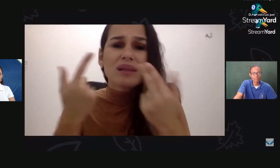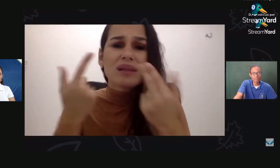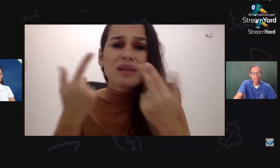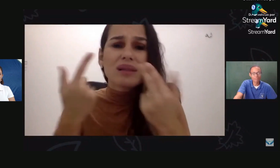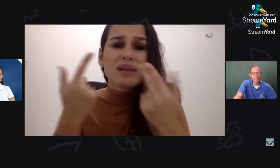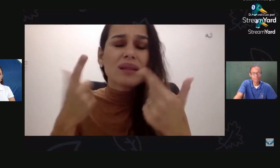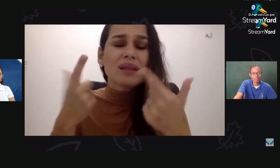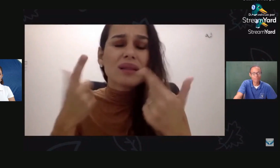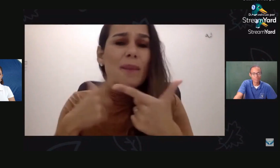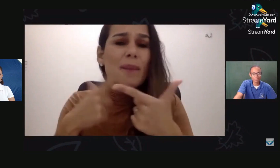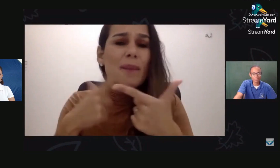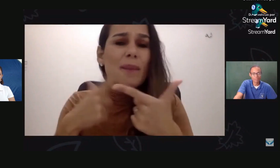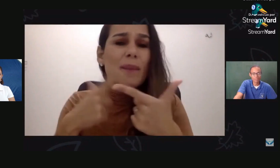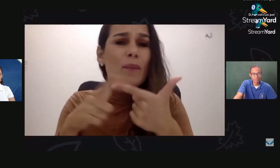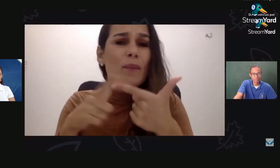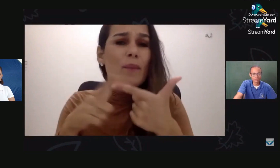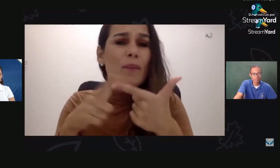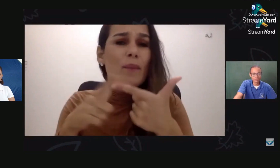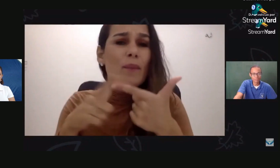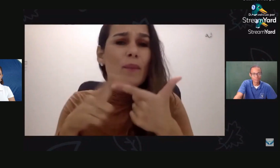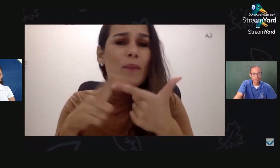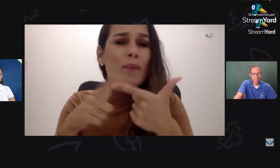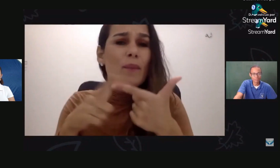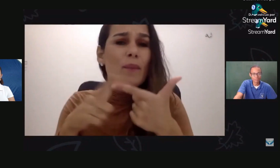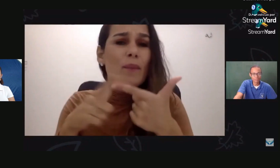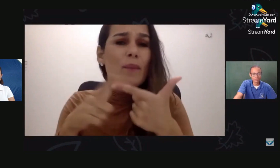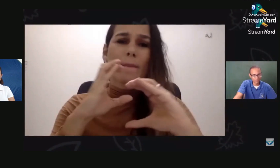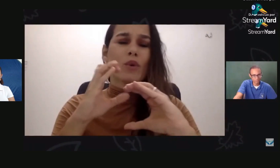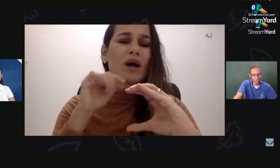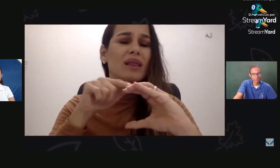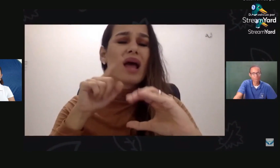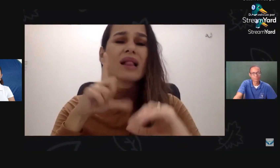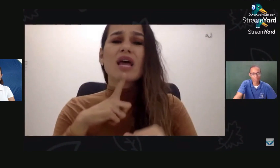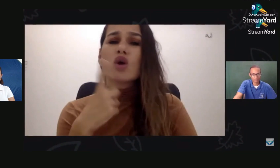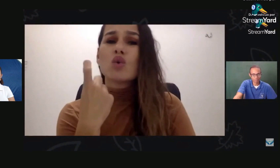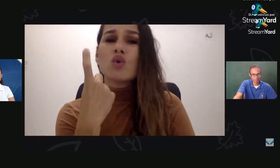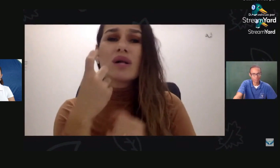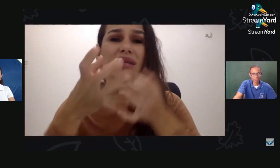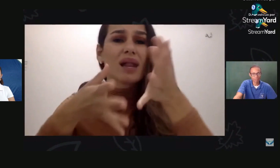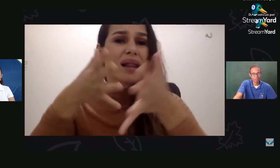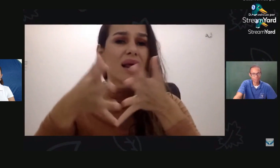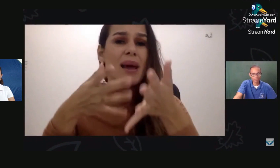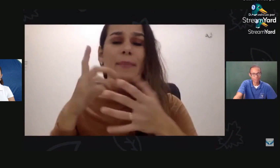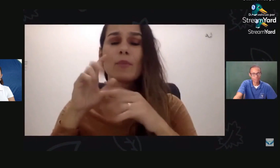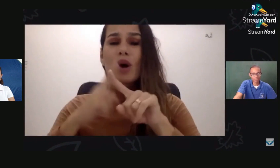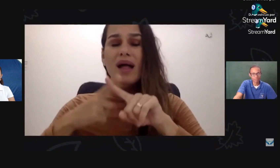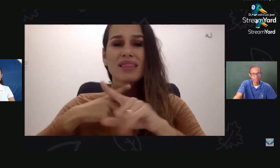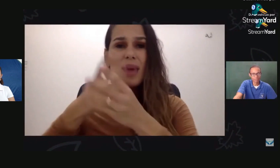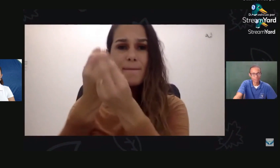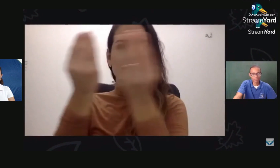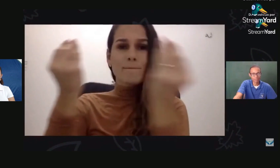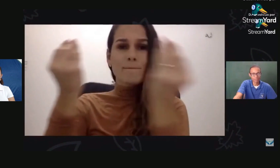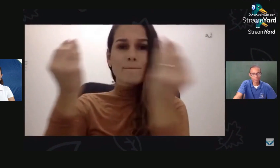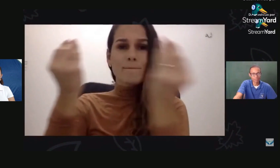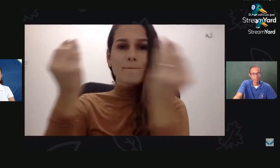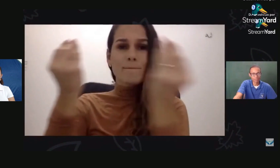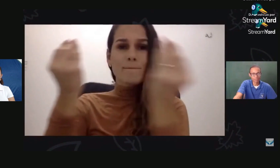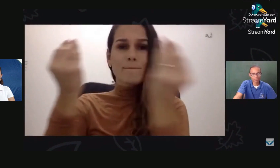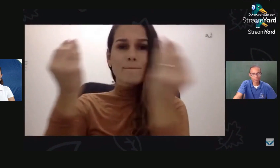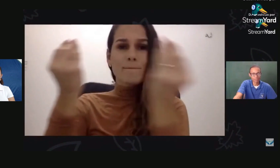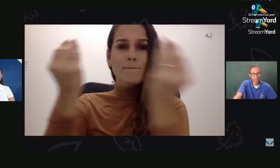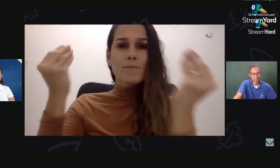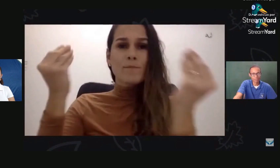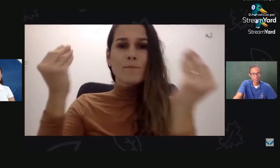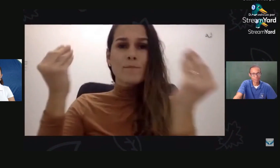vai ser isso? É muita coisa que ele precisa contar. Então, a família precisa se apoiar, apoiar o surdo,